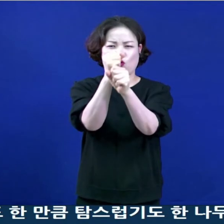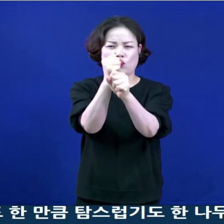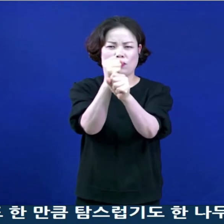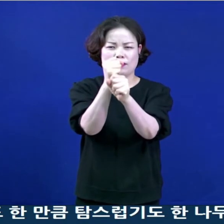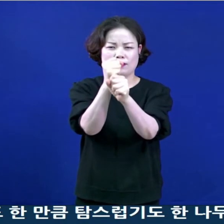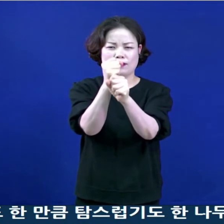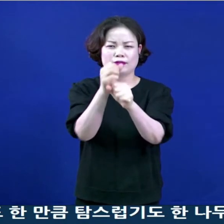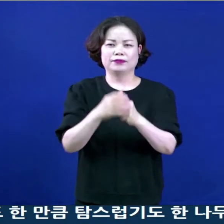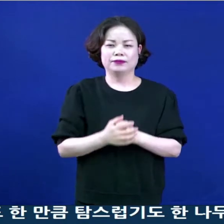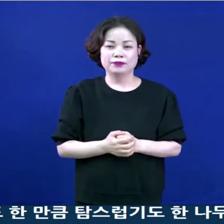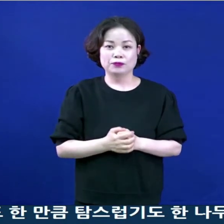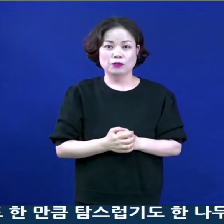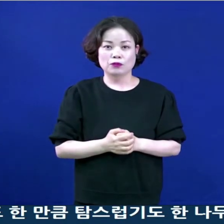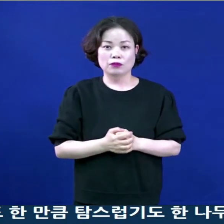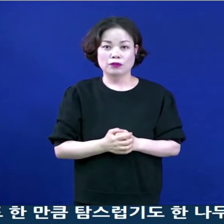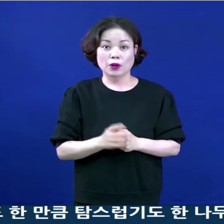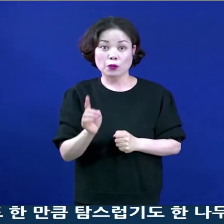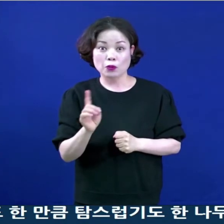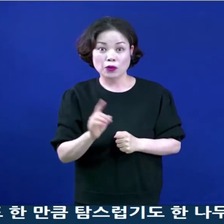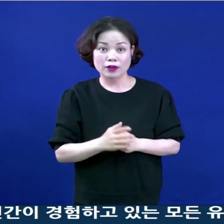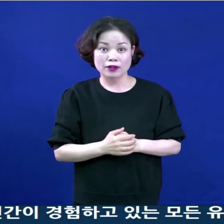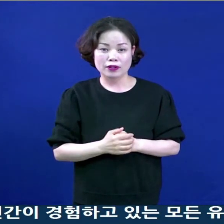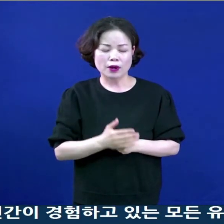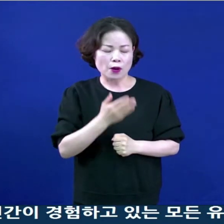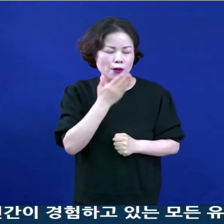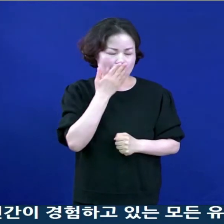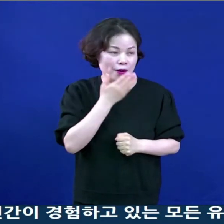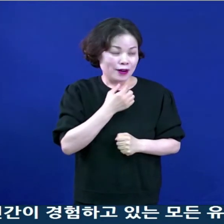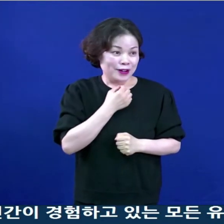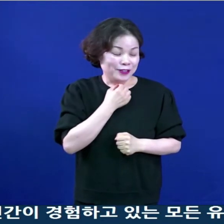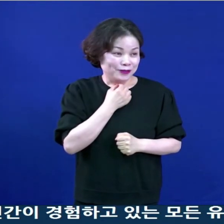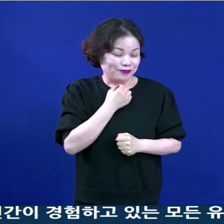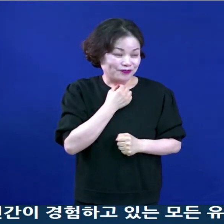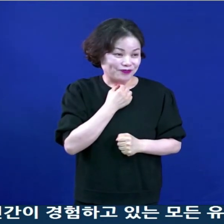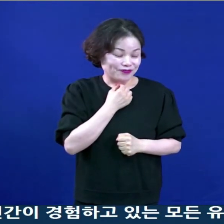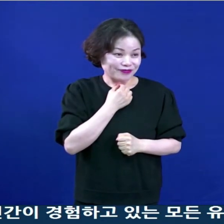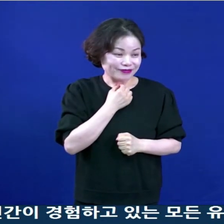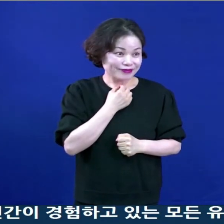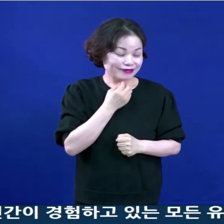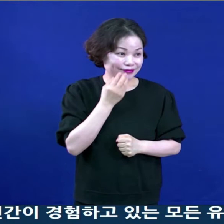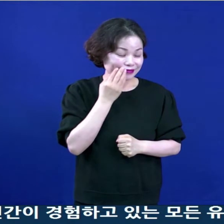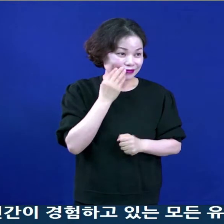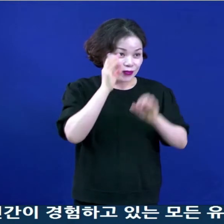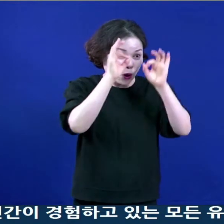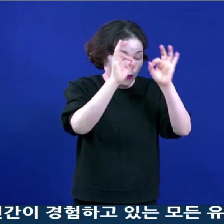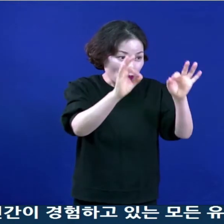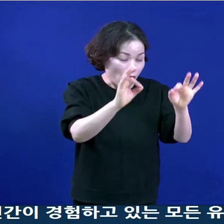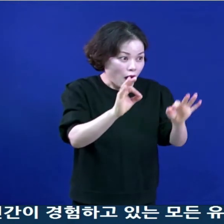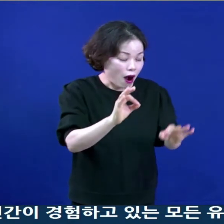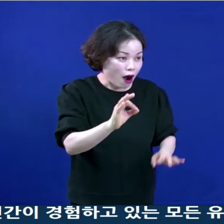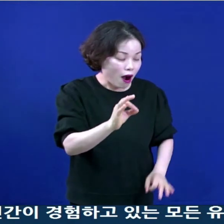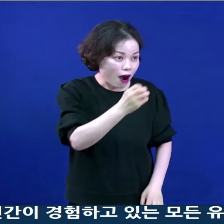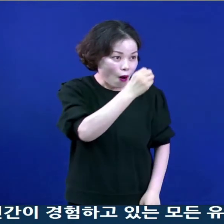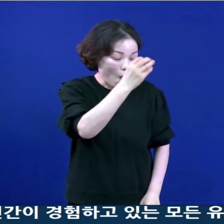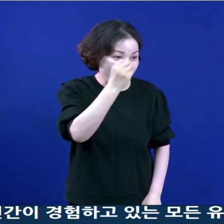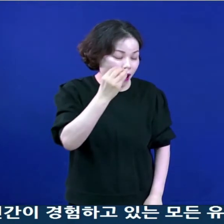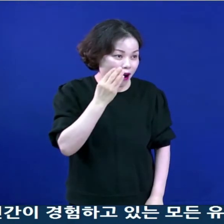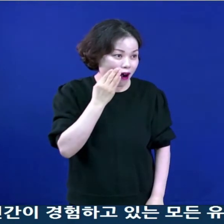맞을 것 같습니다. 뭐였죠? 먹음직하고 보암직하고 지혜롭게 할